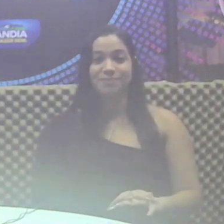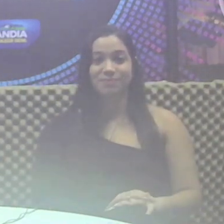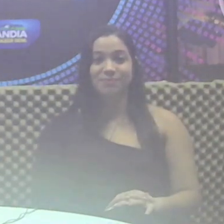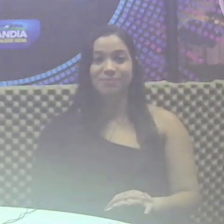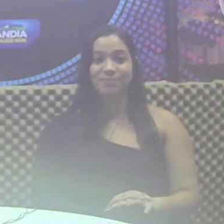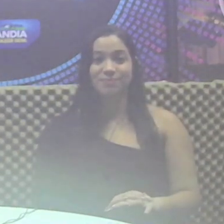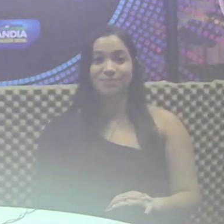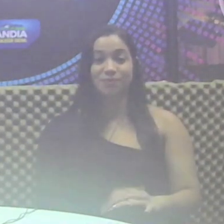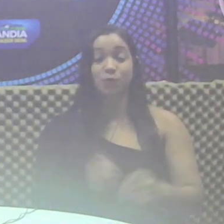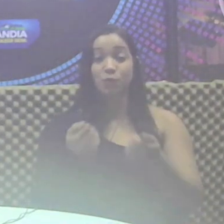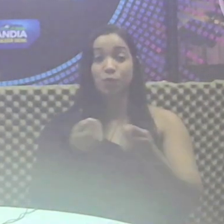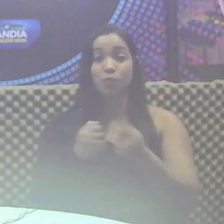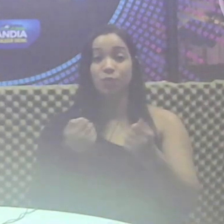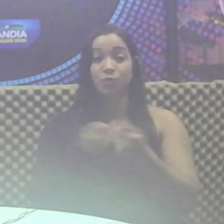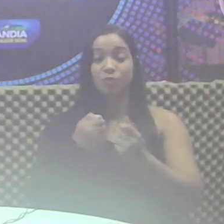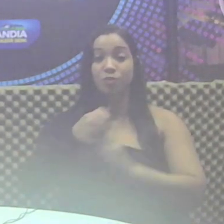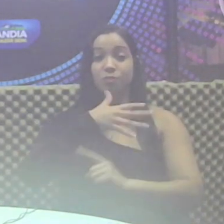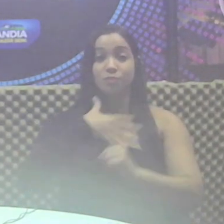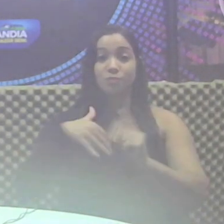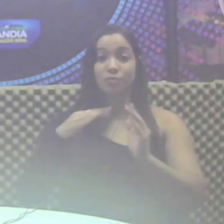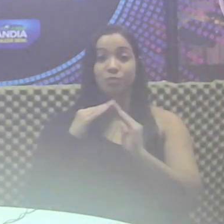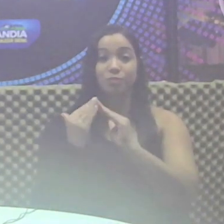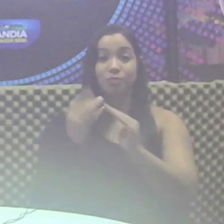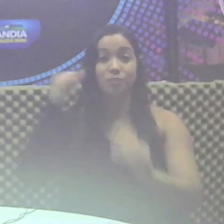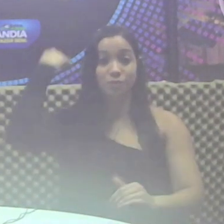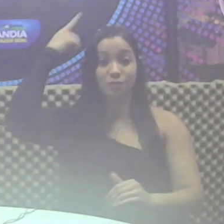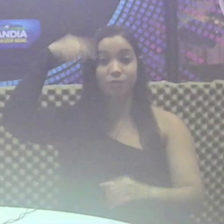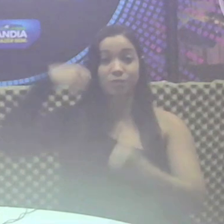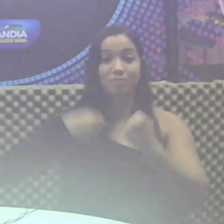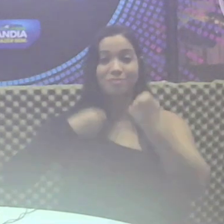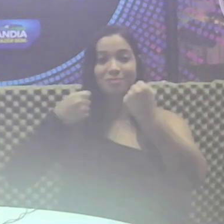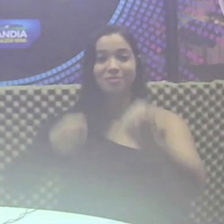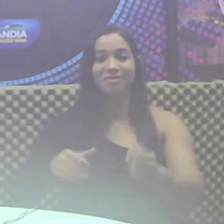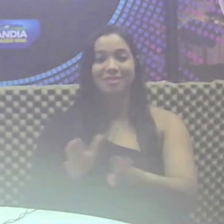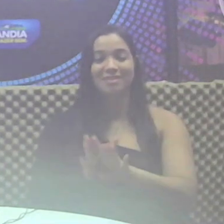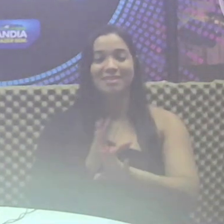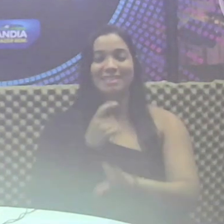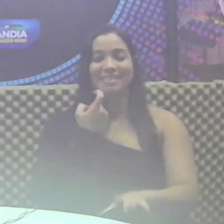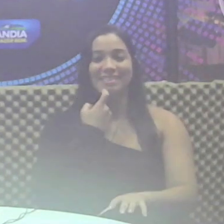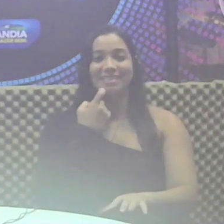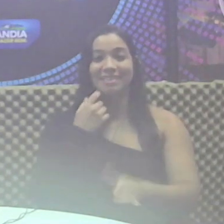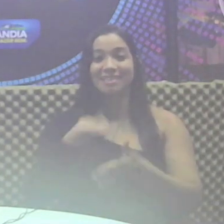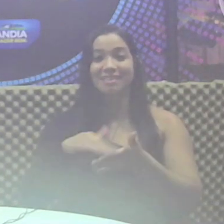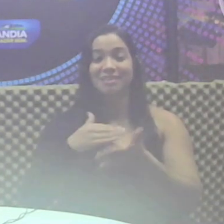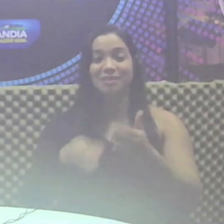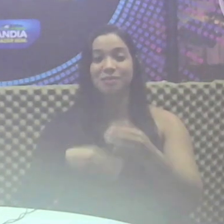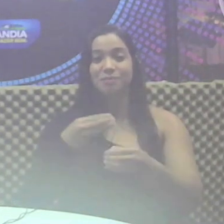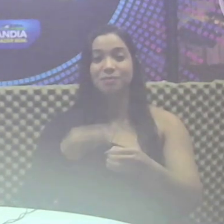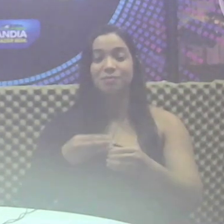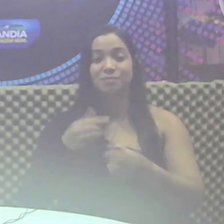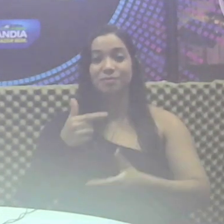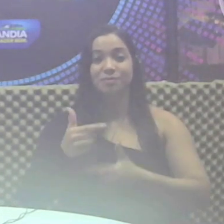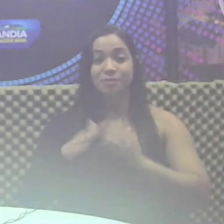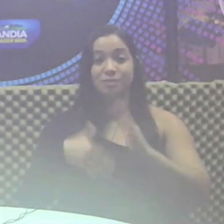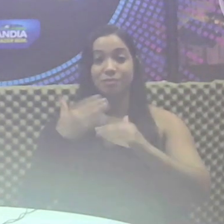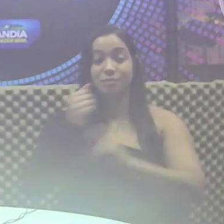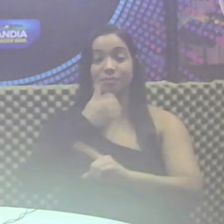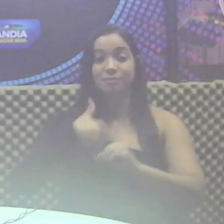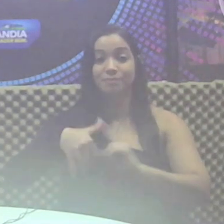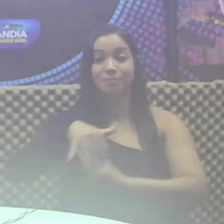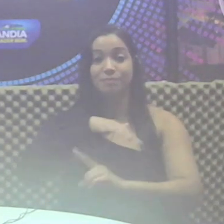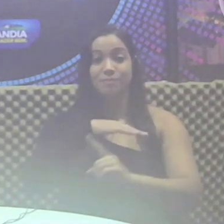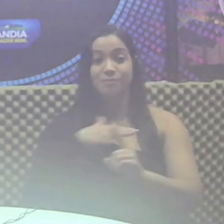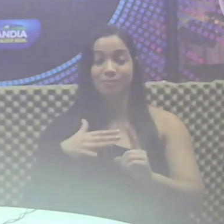notícias. O busão social segue no bairro São Jorge. Até esta sexta-feira, os serviços da Secretaria Municipal de Desenvolvimento